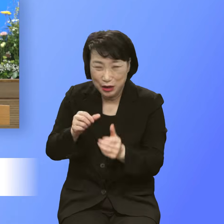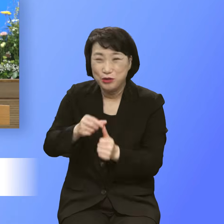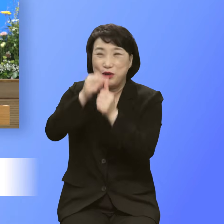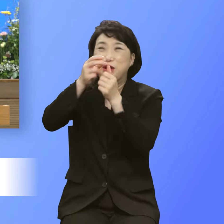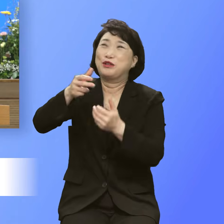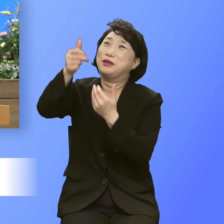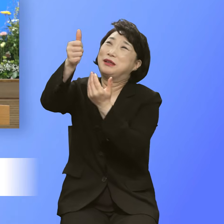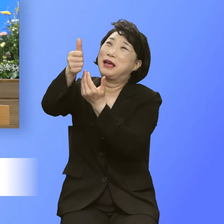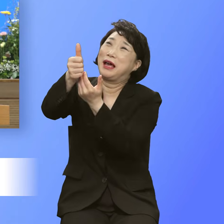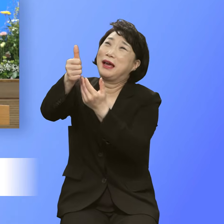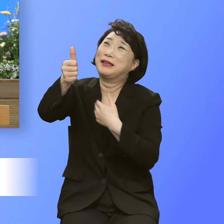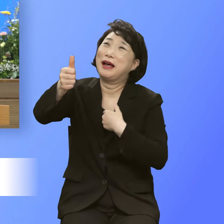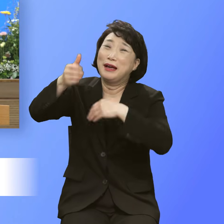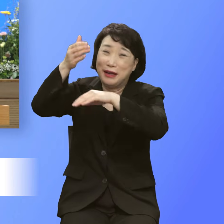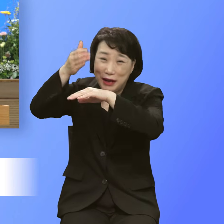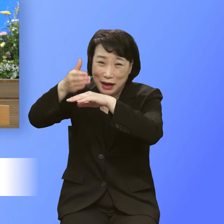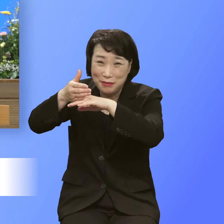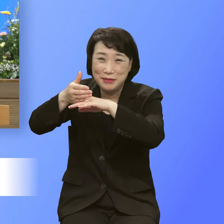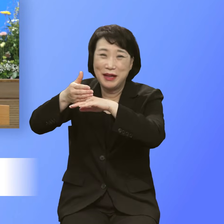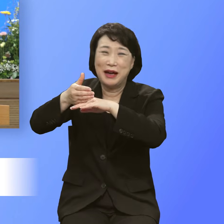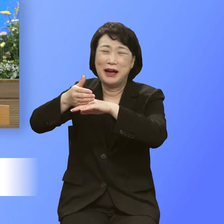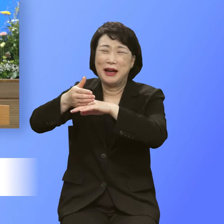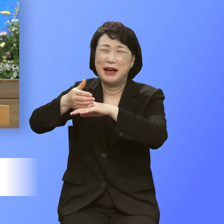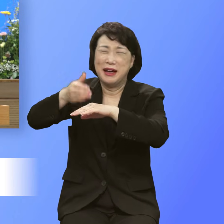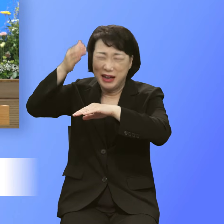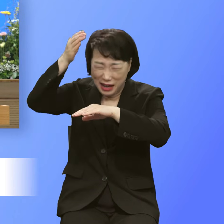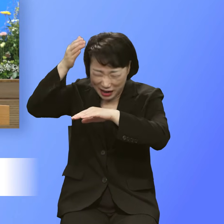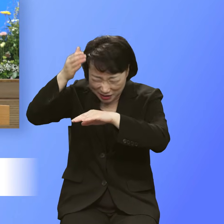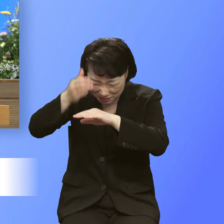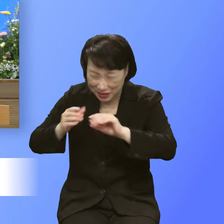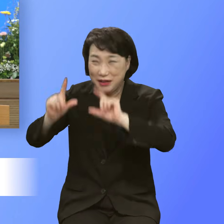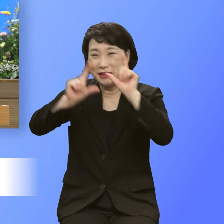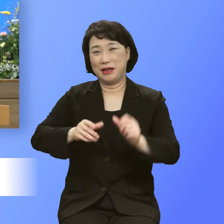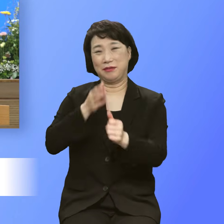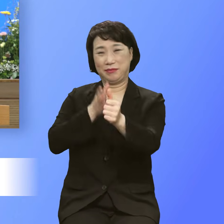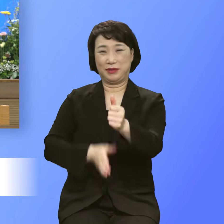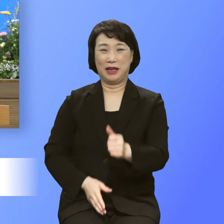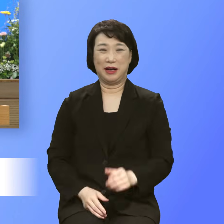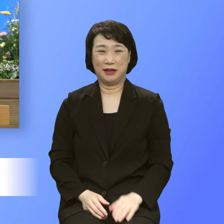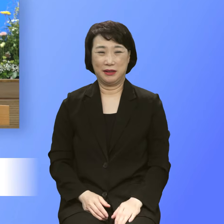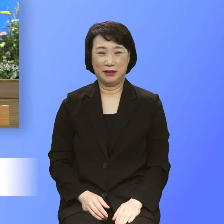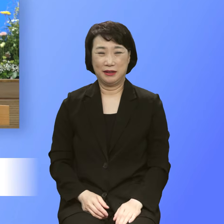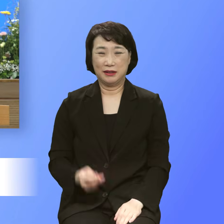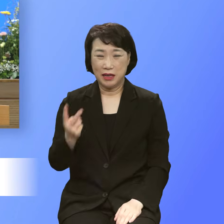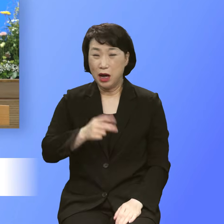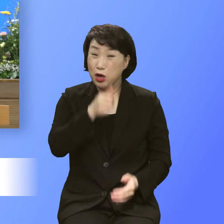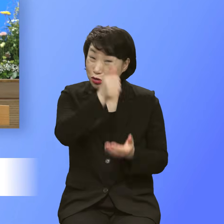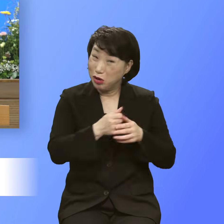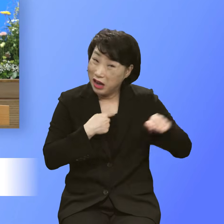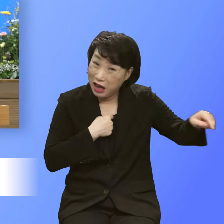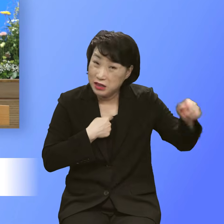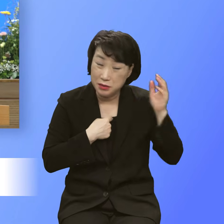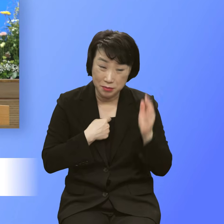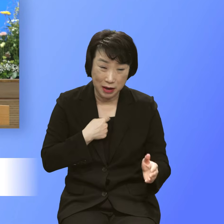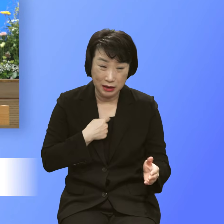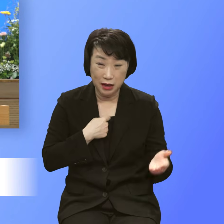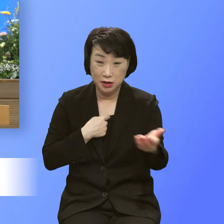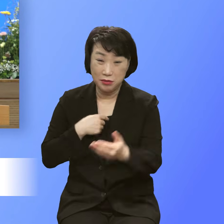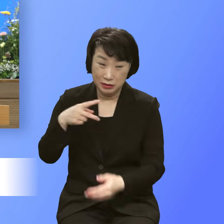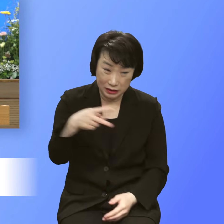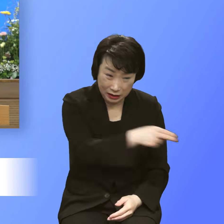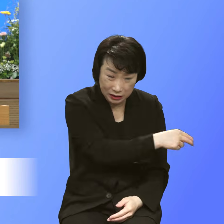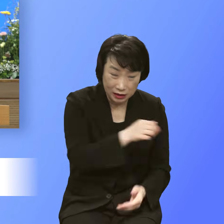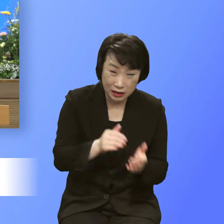구원의 주님 앞에 감사에 사무쳐 살아야 돼. 다시는 죄로 돌아가지 않기